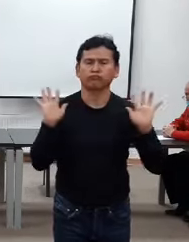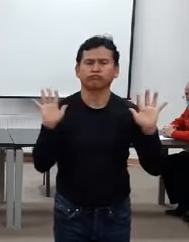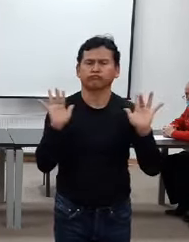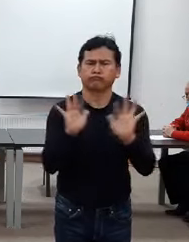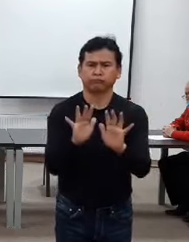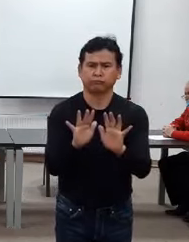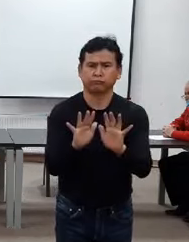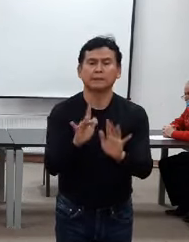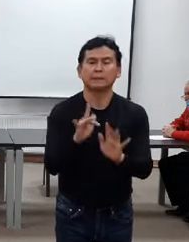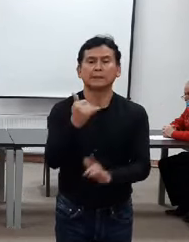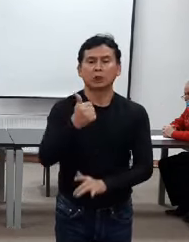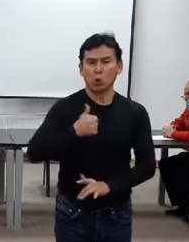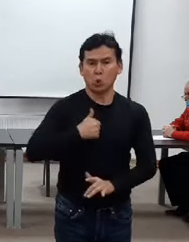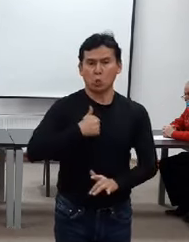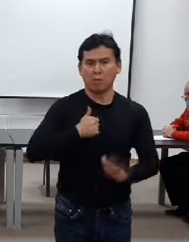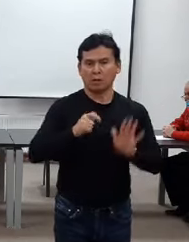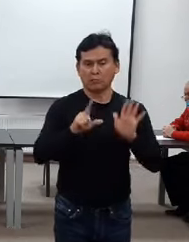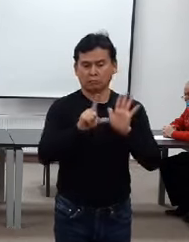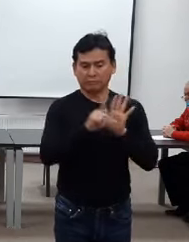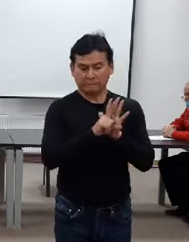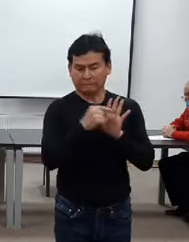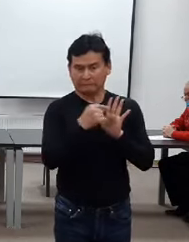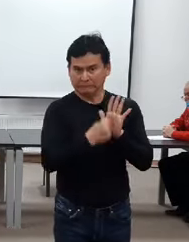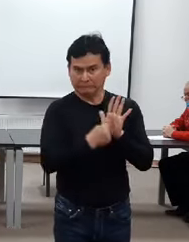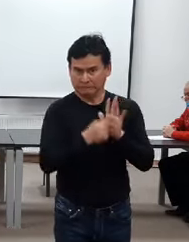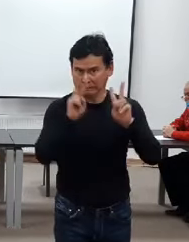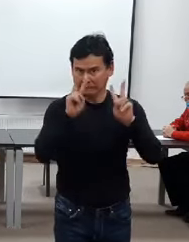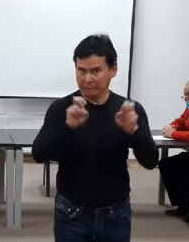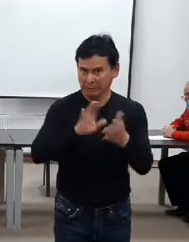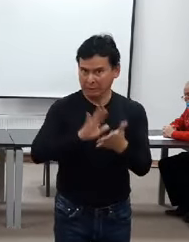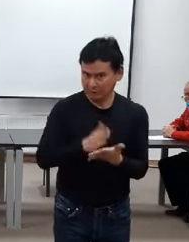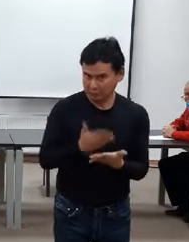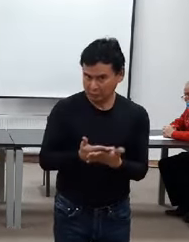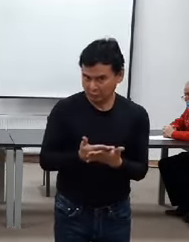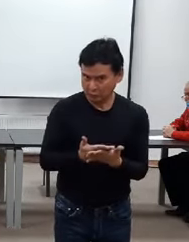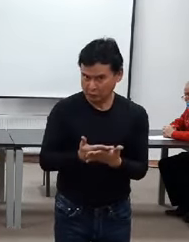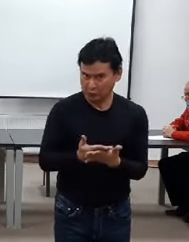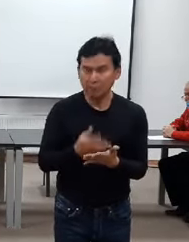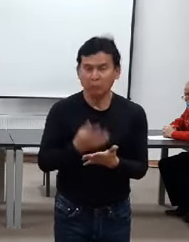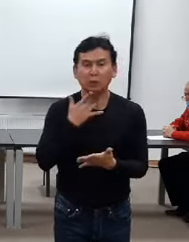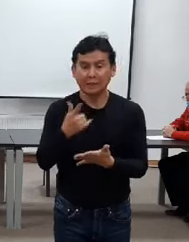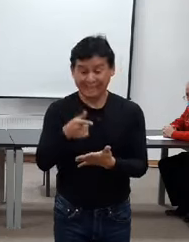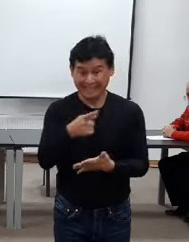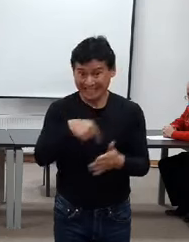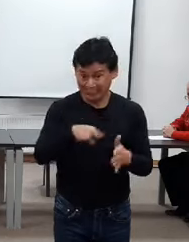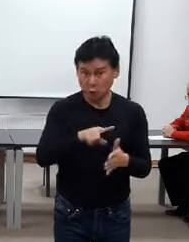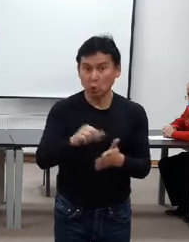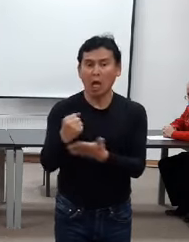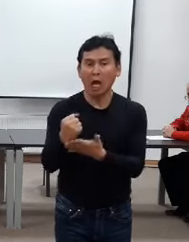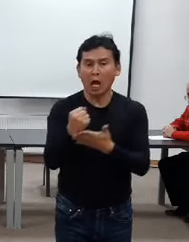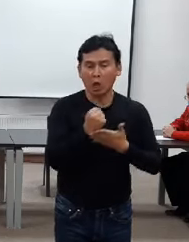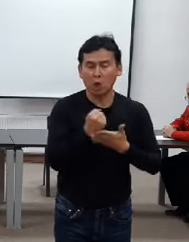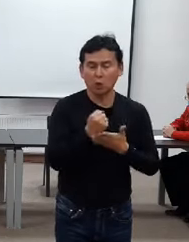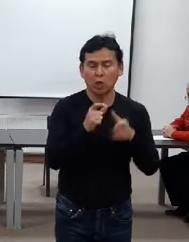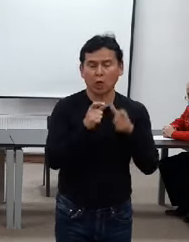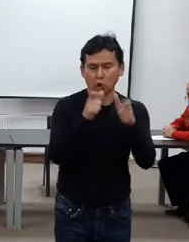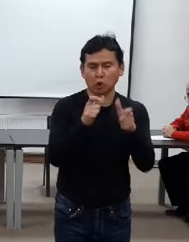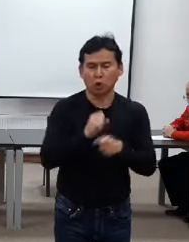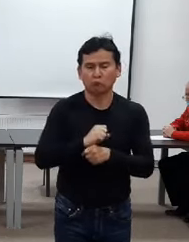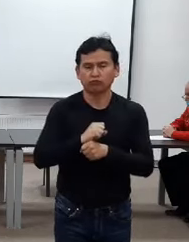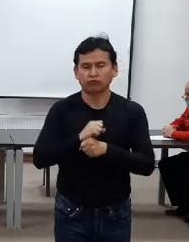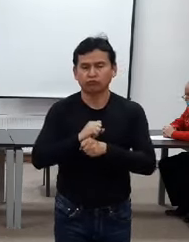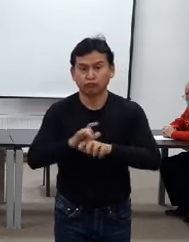y den cumplimiento a las medidas sanitarias que, por cierto, van a contribuir claramente al control de la pandemia del